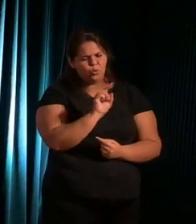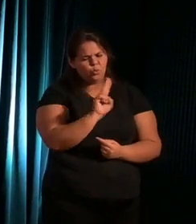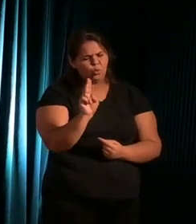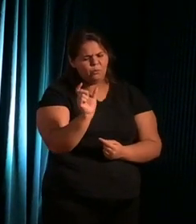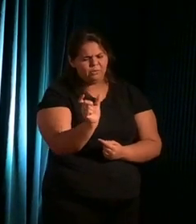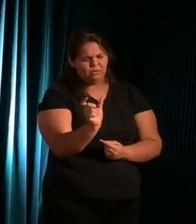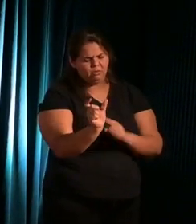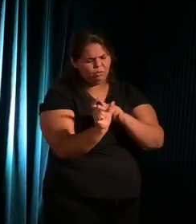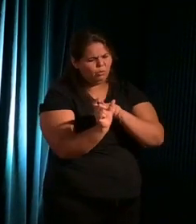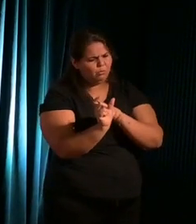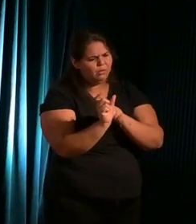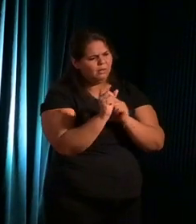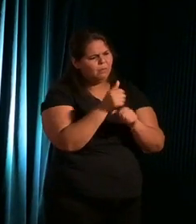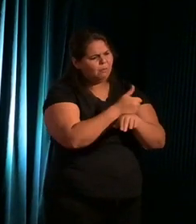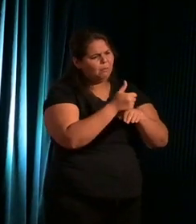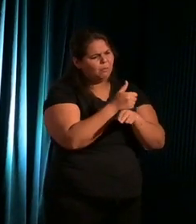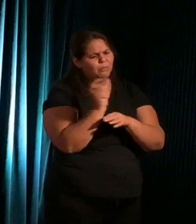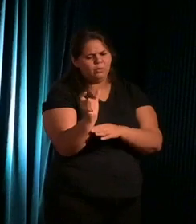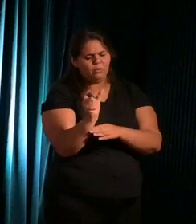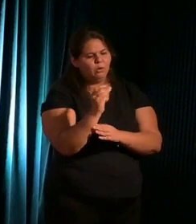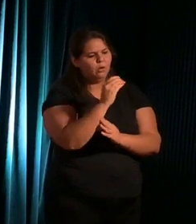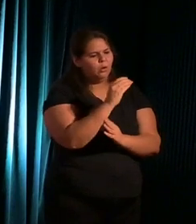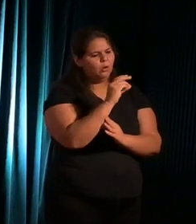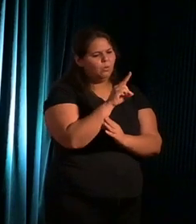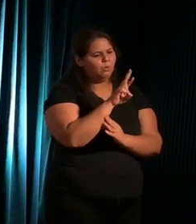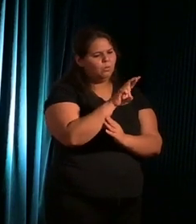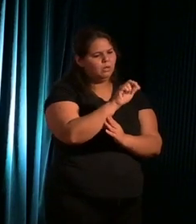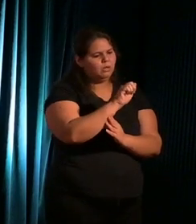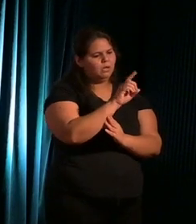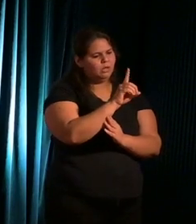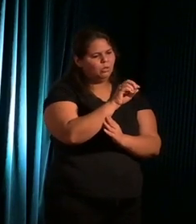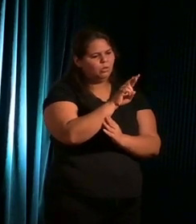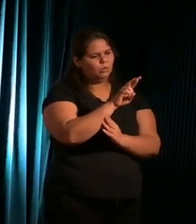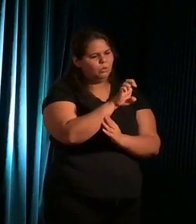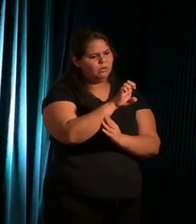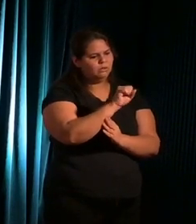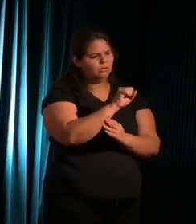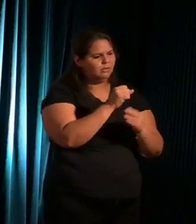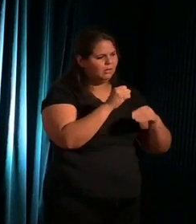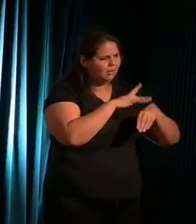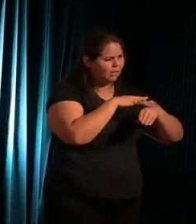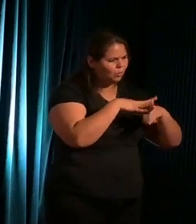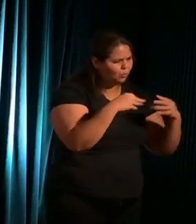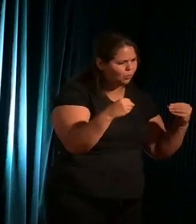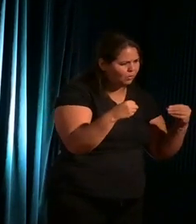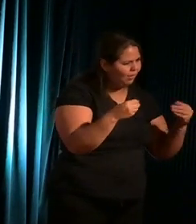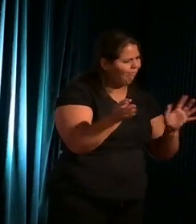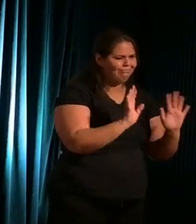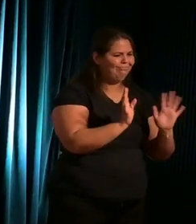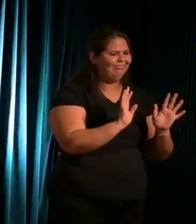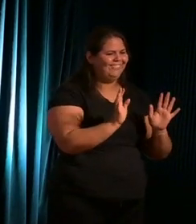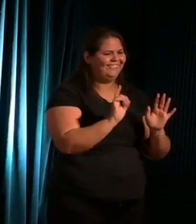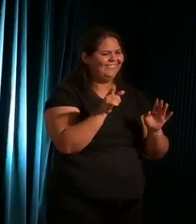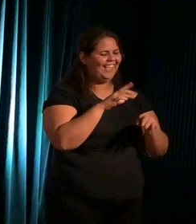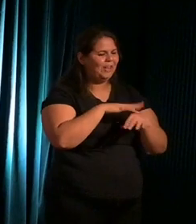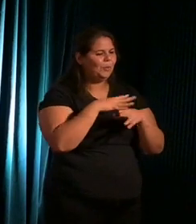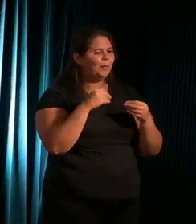Curadores. Mas curadores de quê? De dores? Não. São de alegria e de